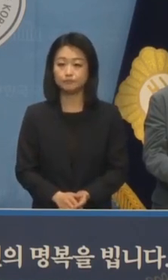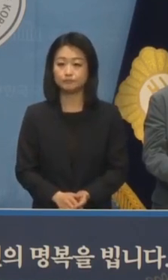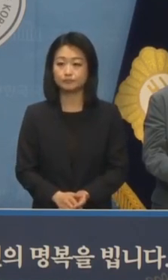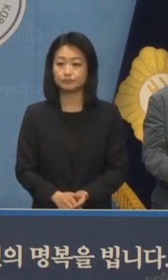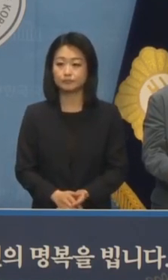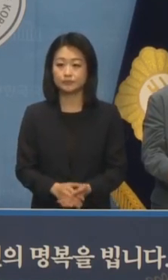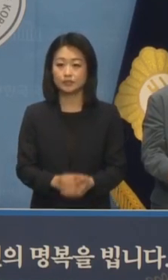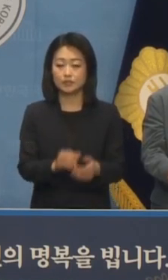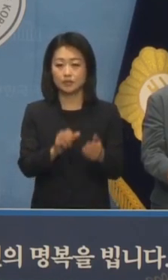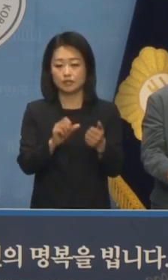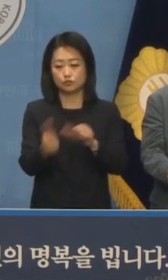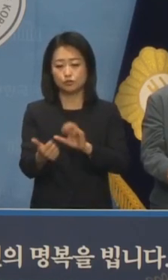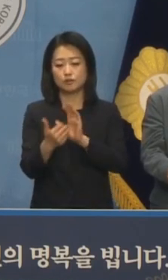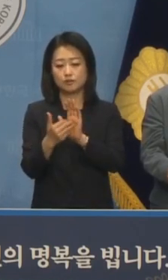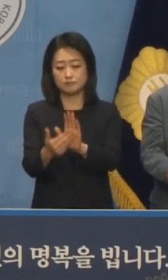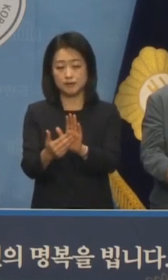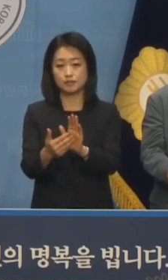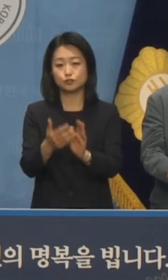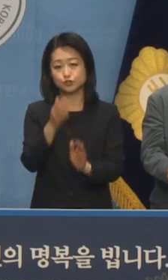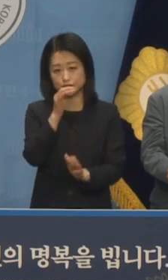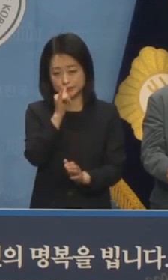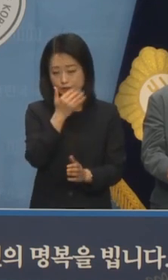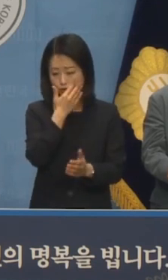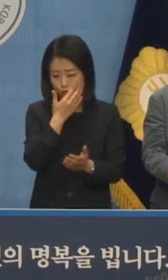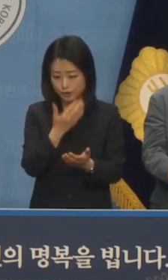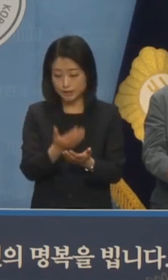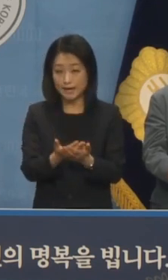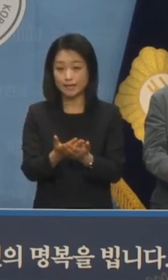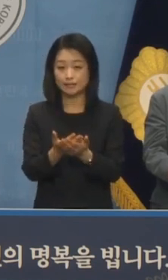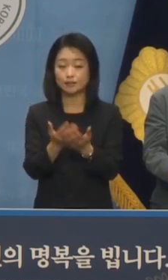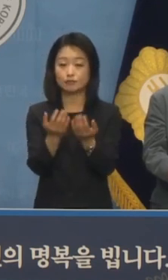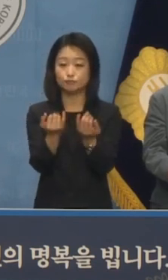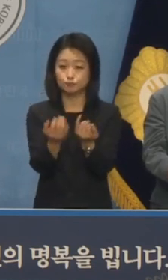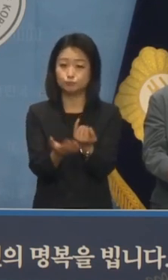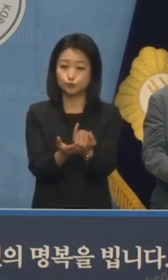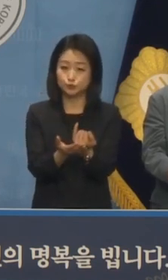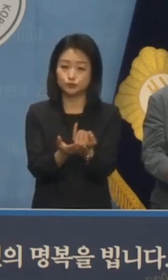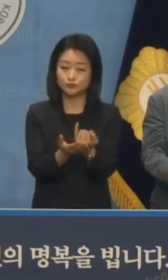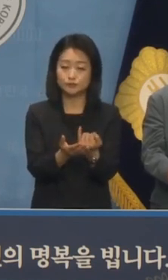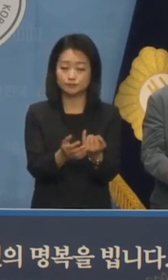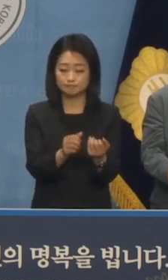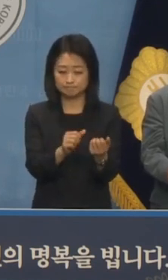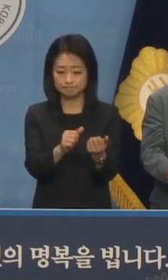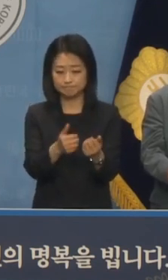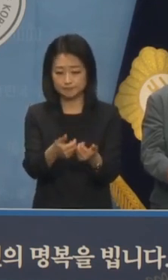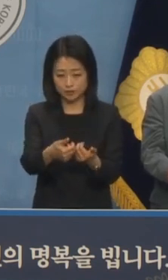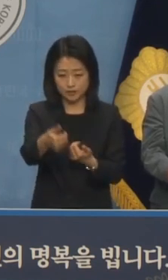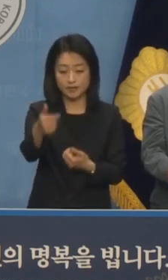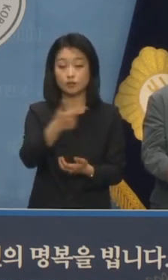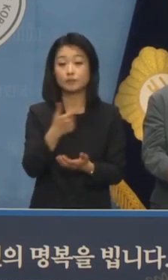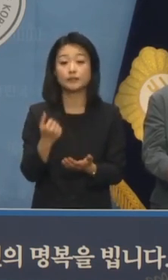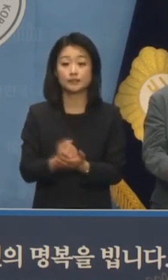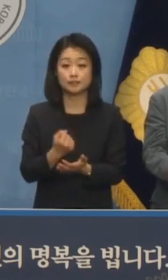죽지 않아도 되었을 한 목숨을 잃게 된 것 같아 너무 안타깝습니다.